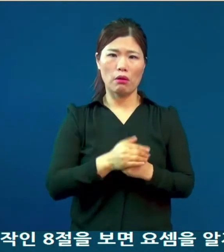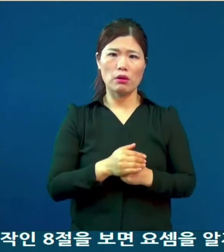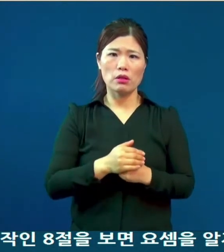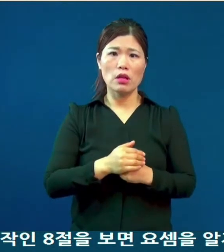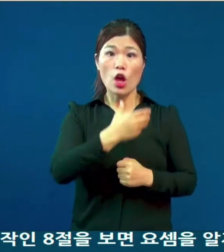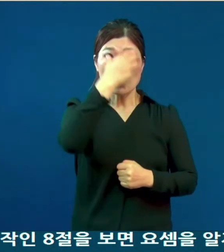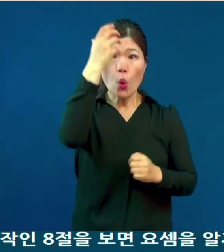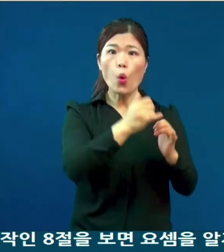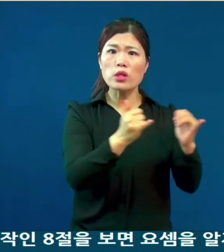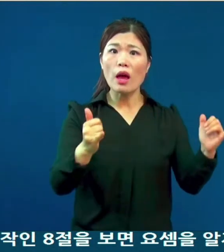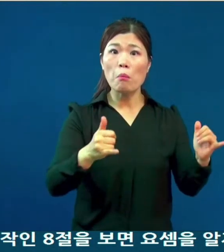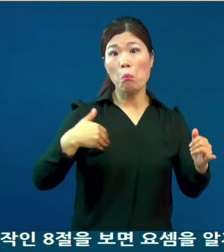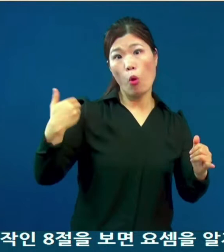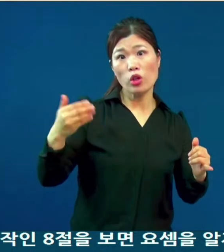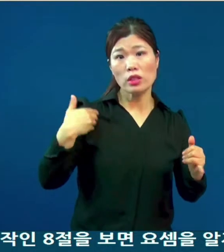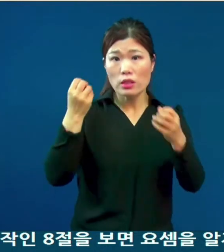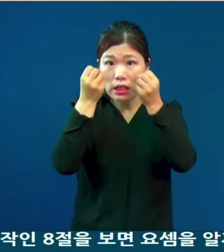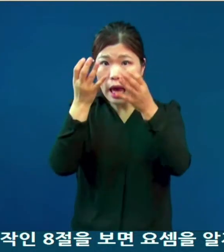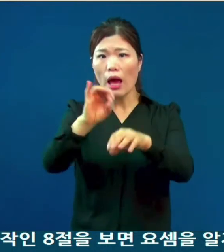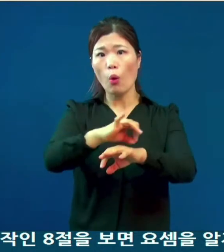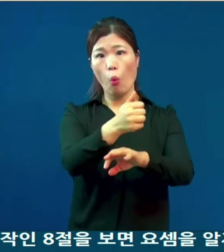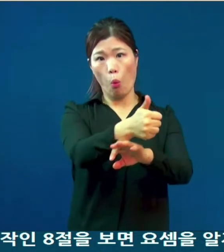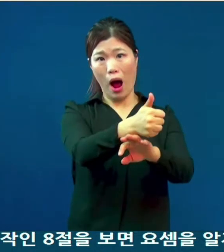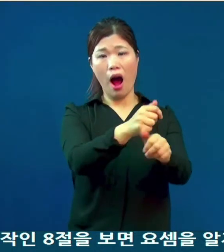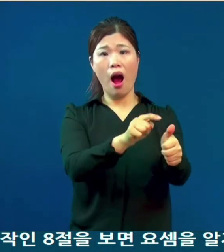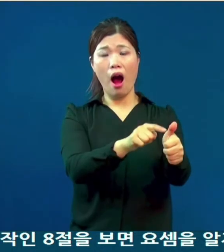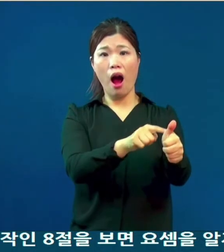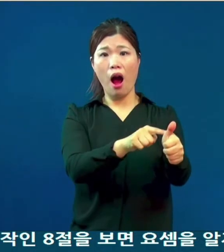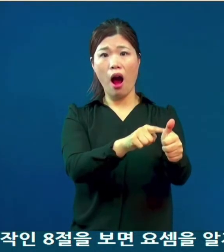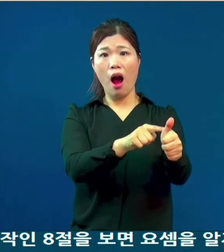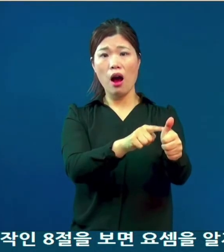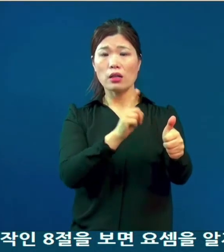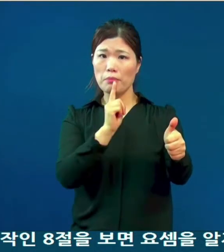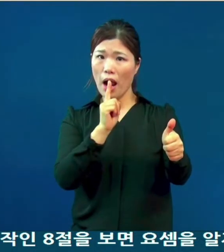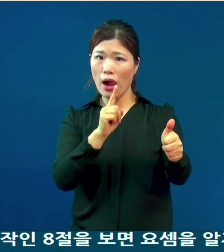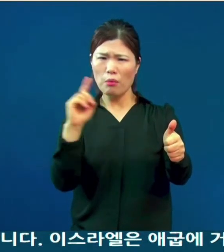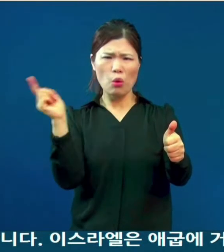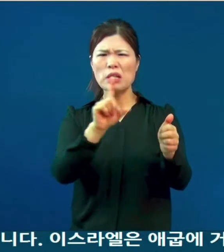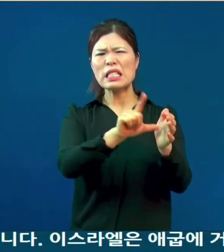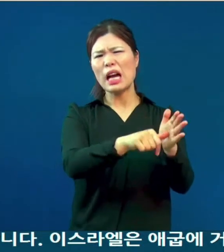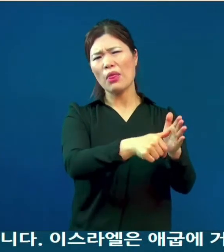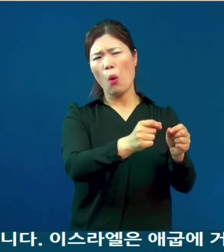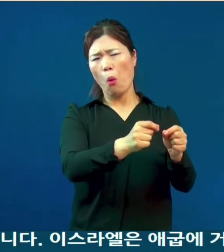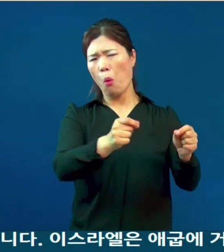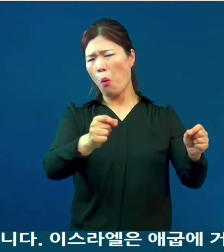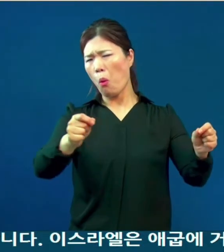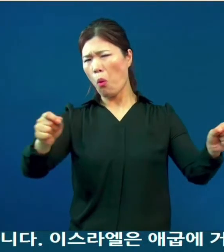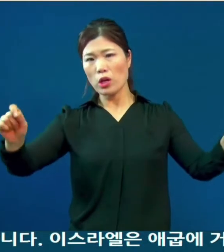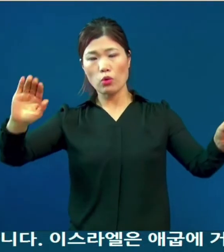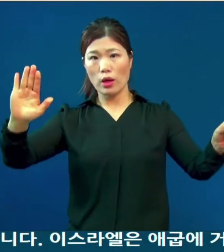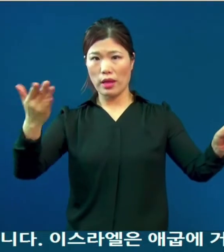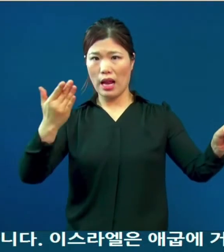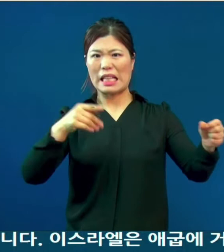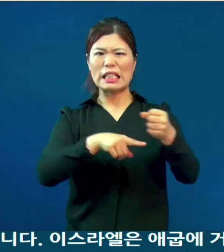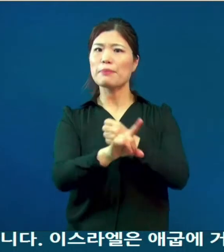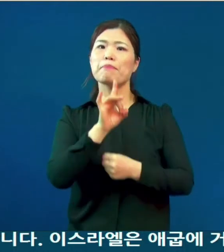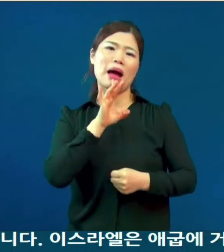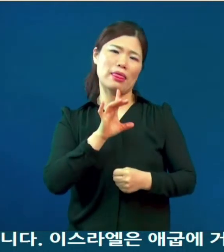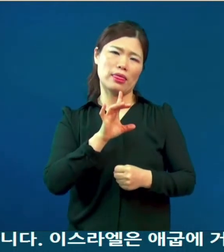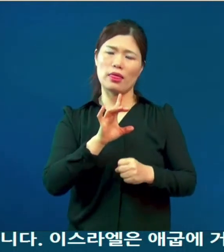요셉을 알지 못하는 새 왕이 일어났다. 이건 단순히 시간의 오래 지남만을 의미하는